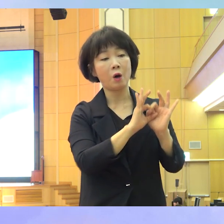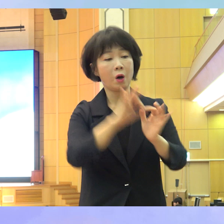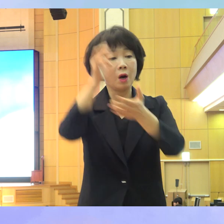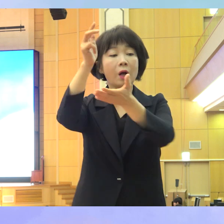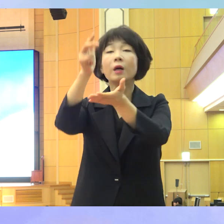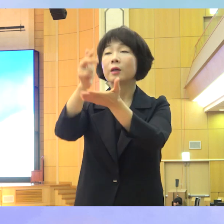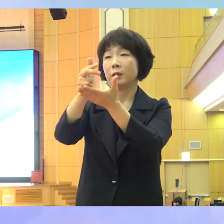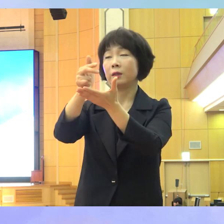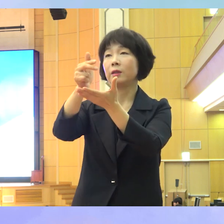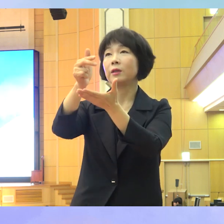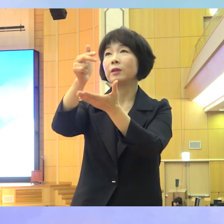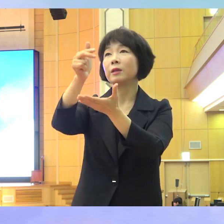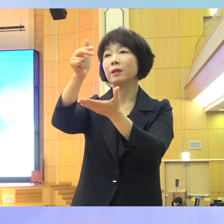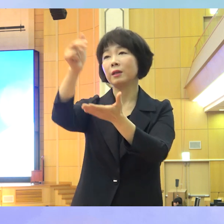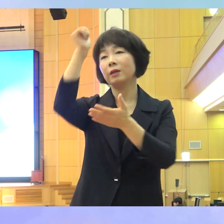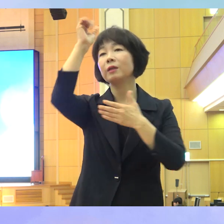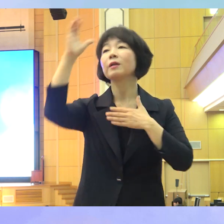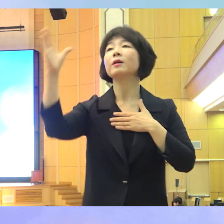살면서